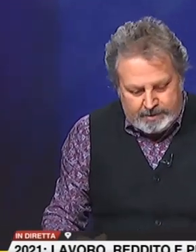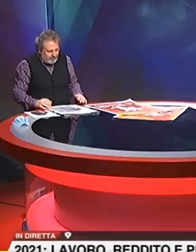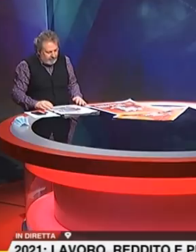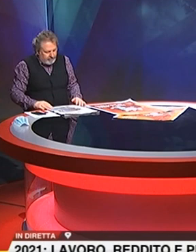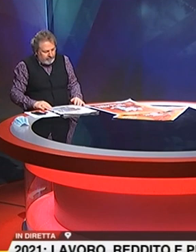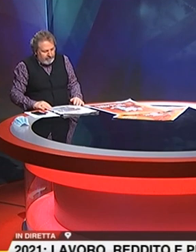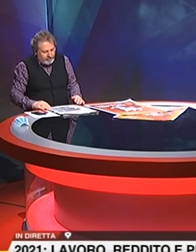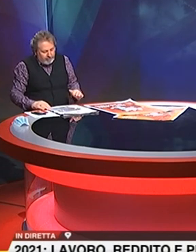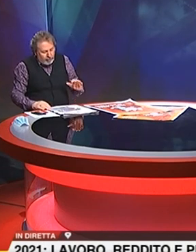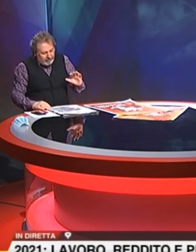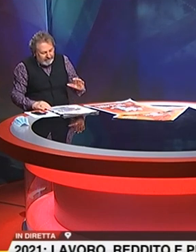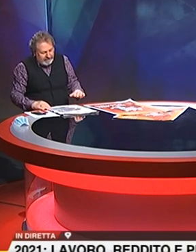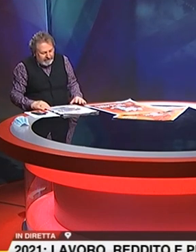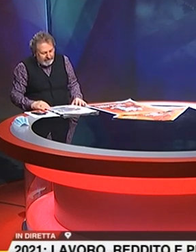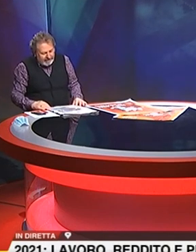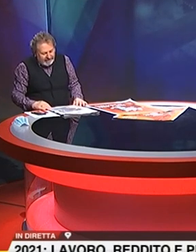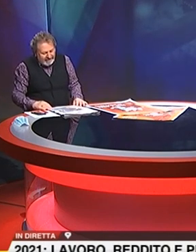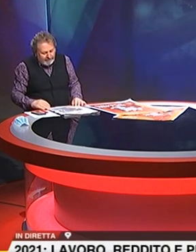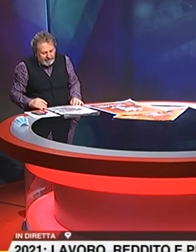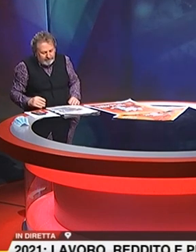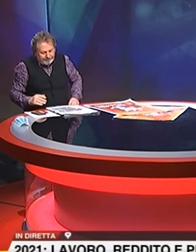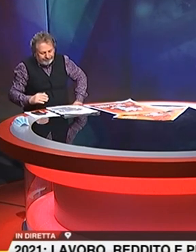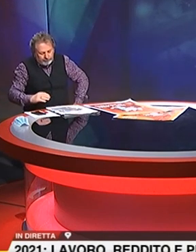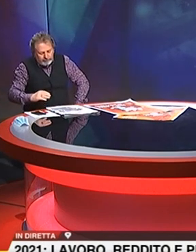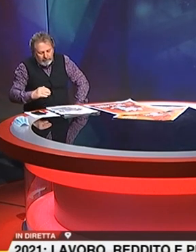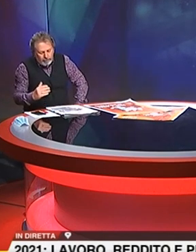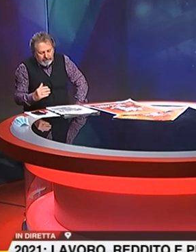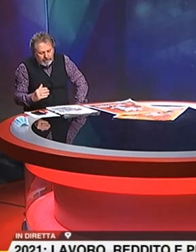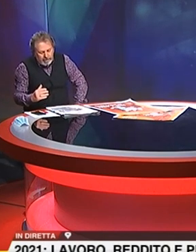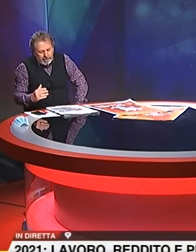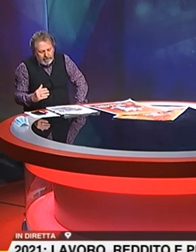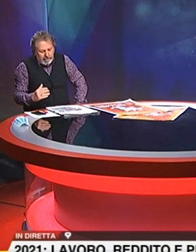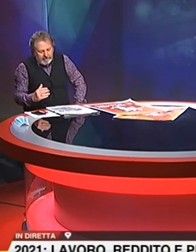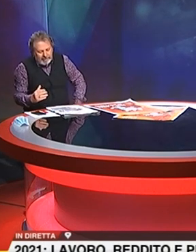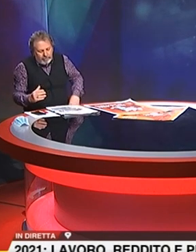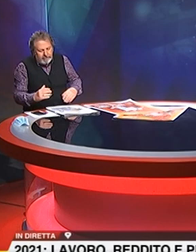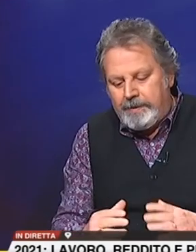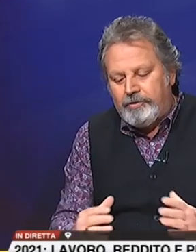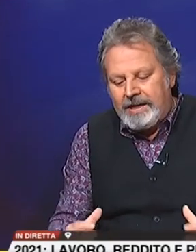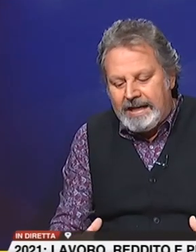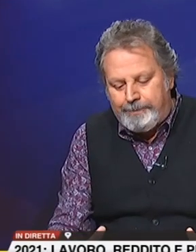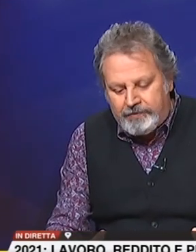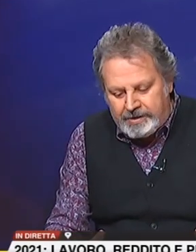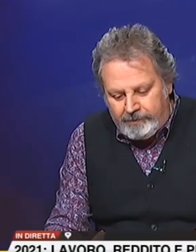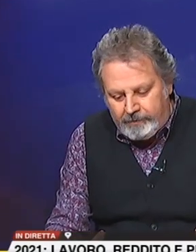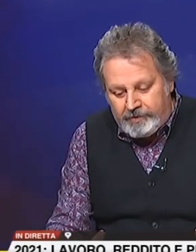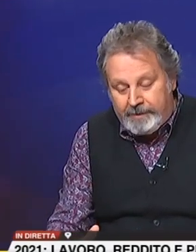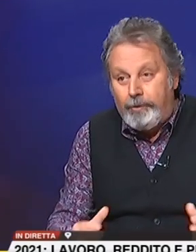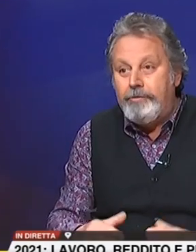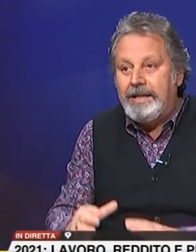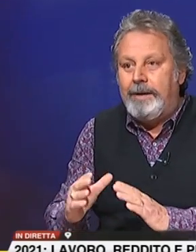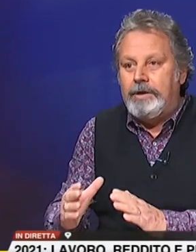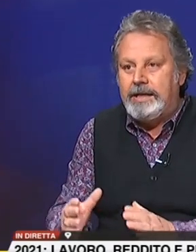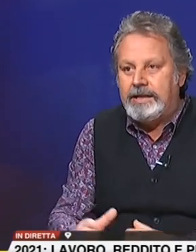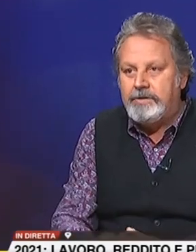che è un argomento che poi... Lo sblocco dei licenziamenti. Dei licenziamenti, sullo sblocco dei licenziamenti. Che... Diciamo, il primo segnale è positivo. Se